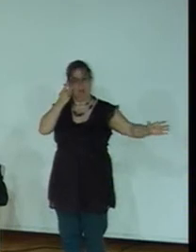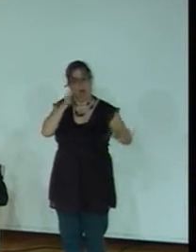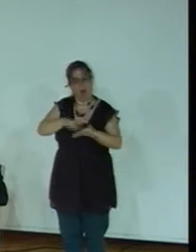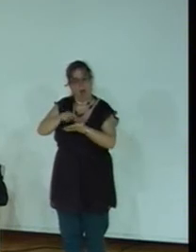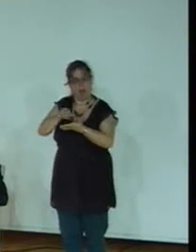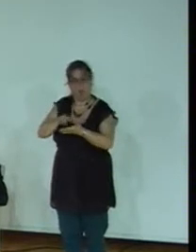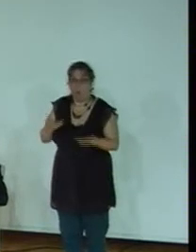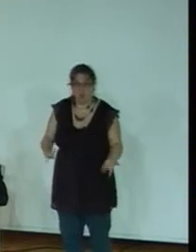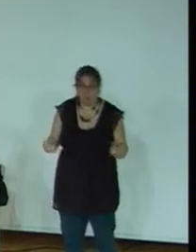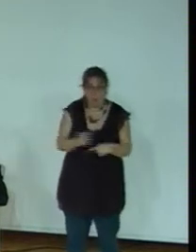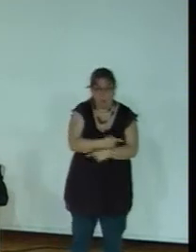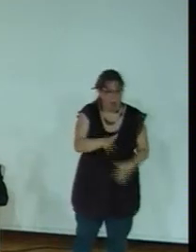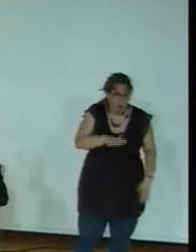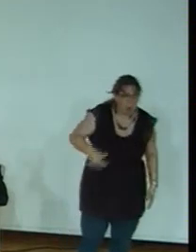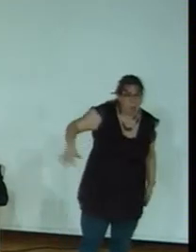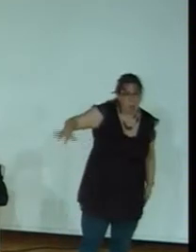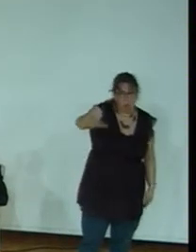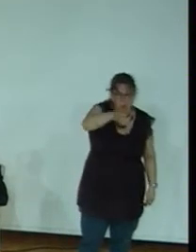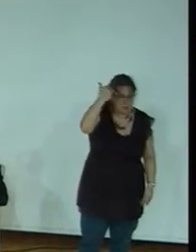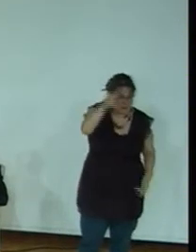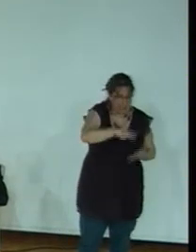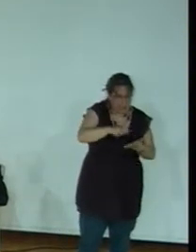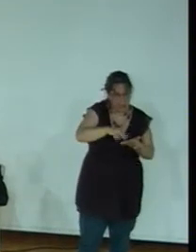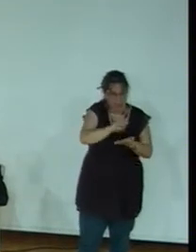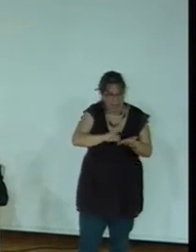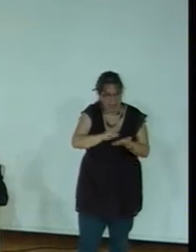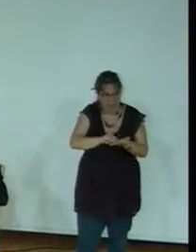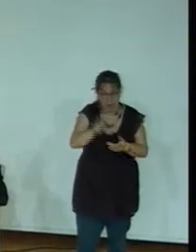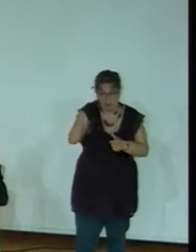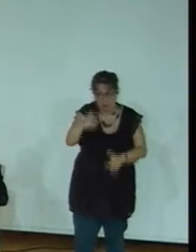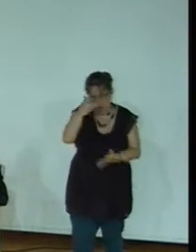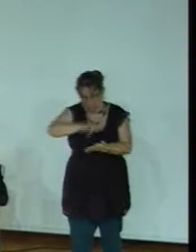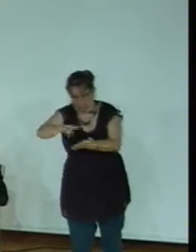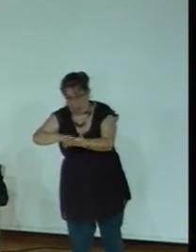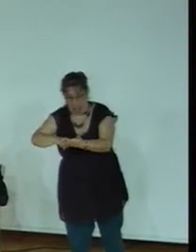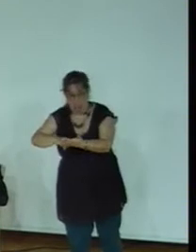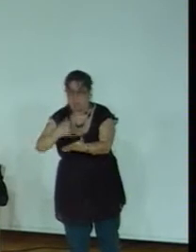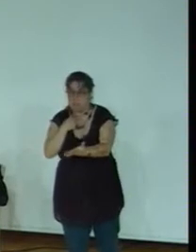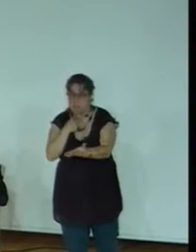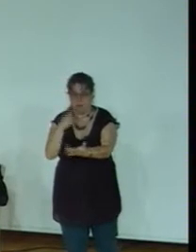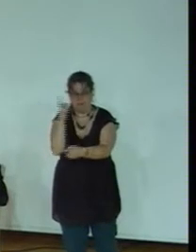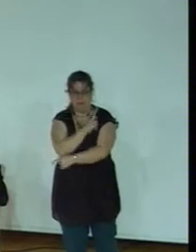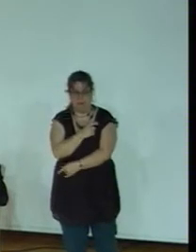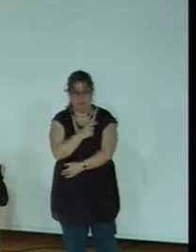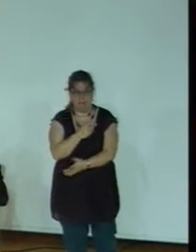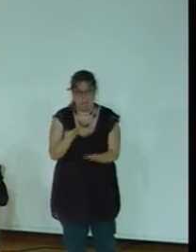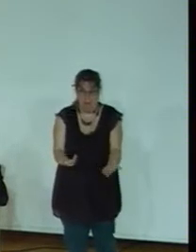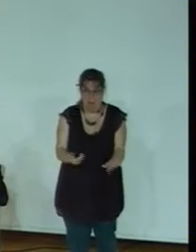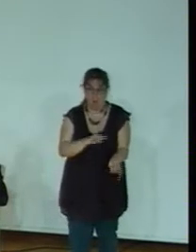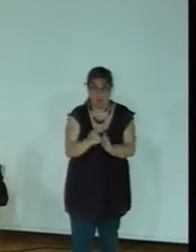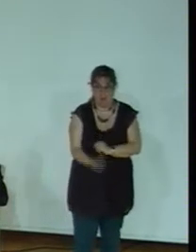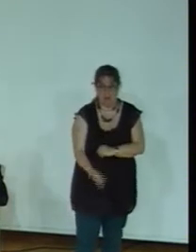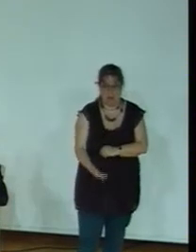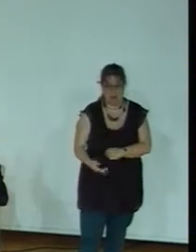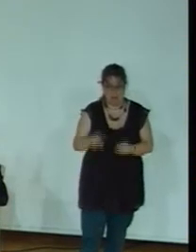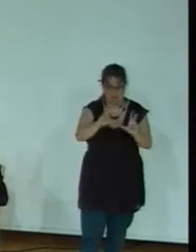écrire, on est très mal. Donc aujourd'hui, si on ne sait pas, si on n'a pas quelques compétences minimum en informatique, on est effectivement très mal. Et donc